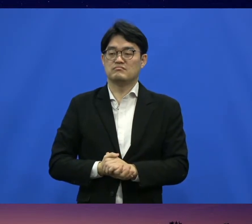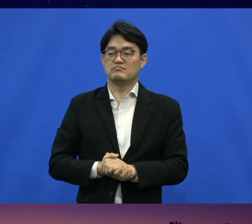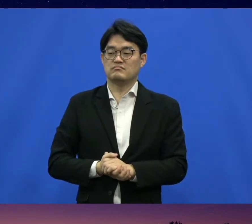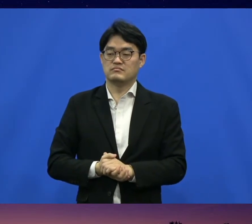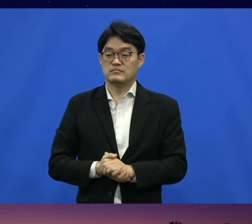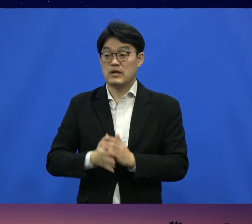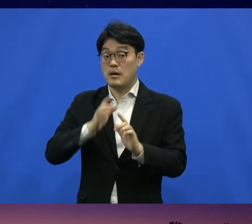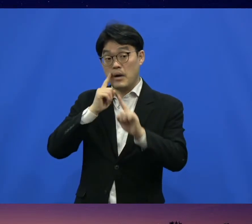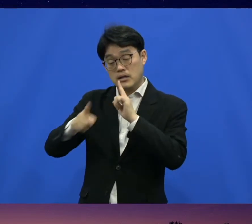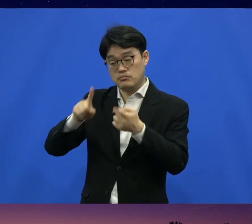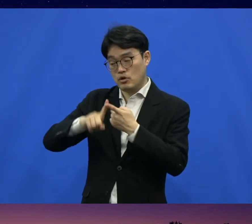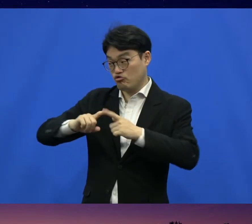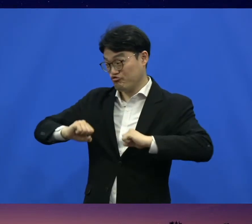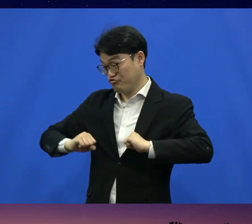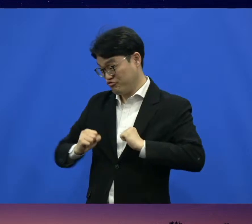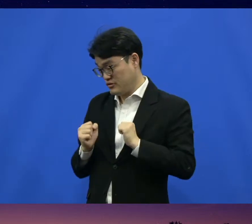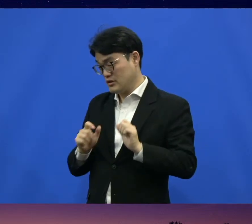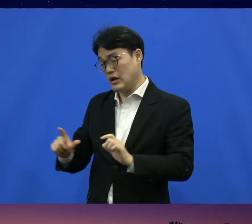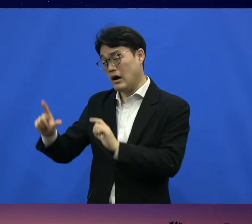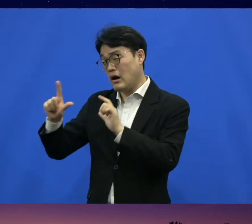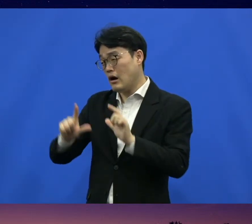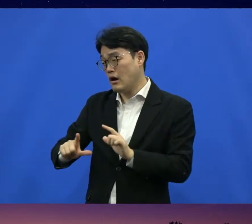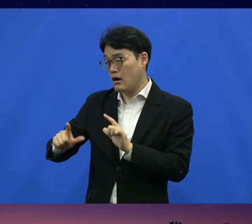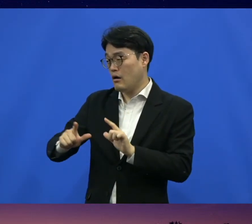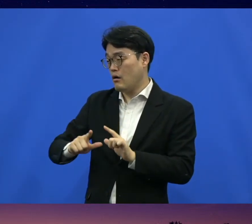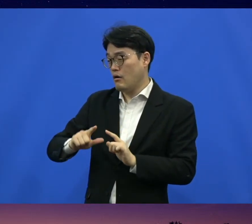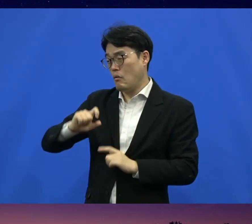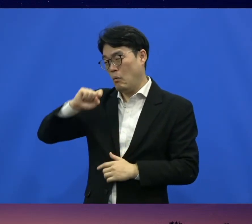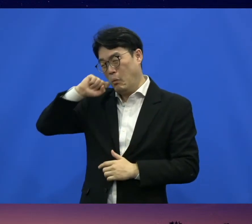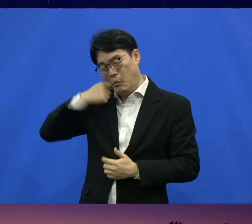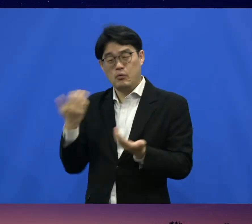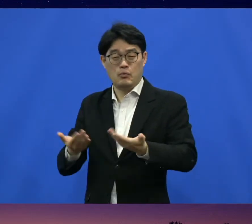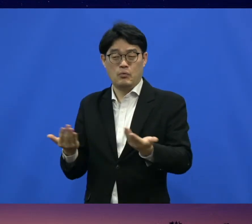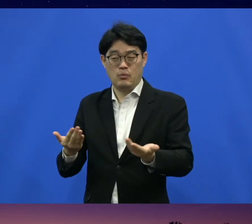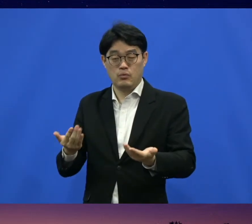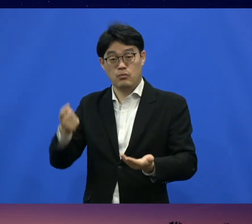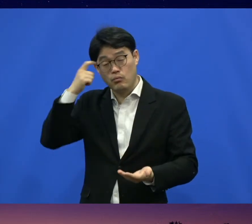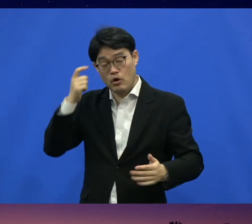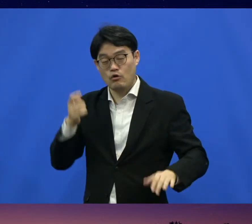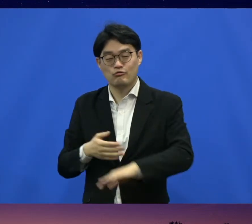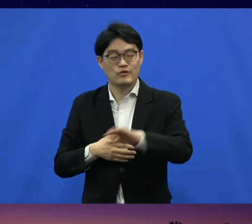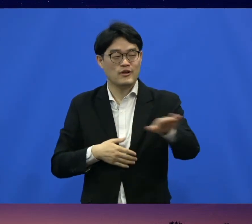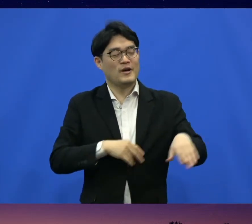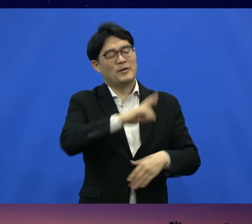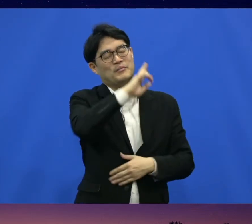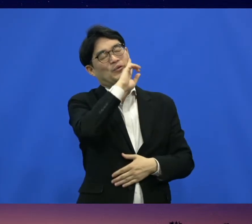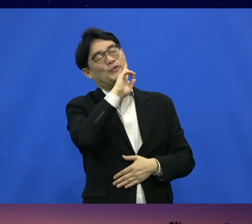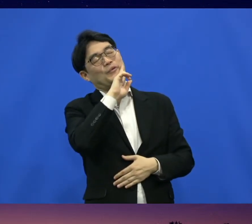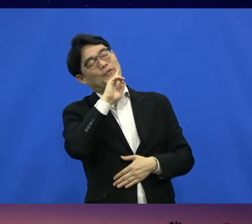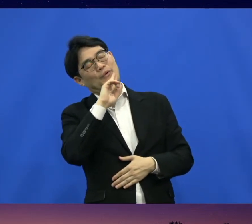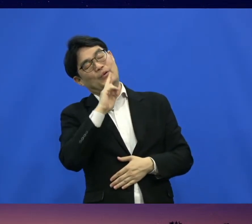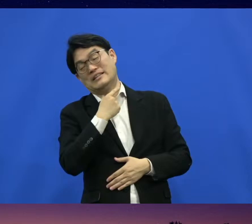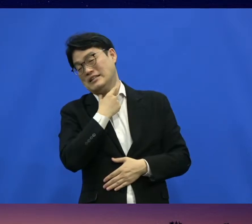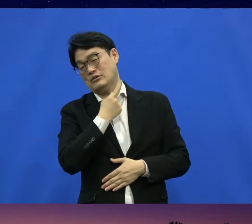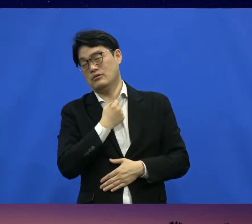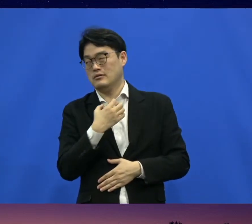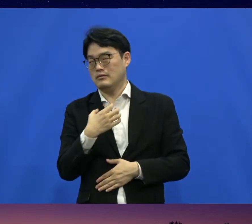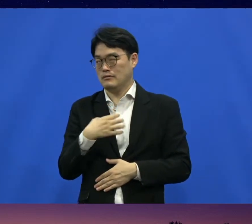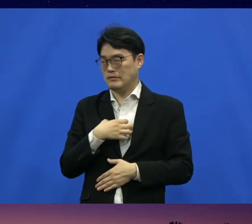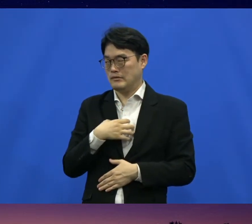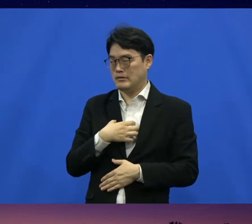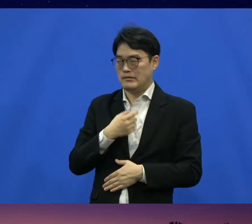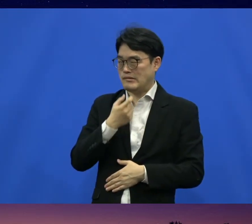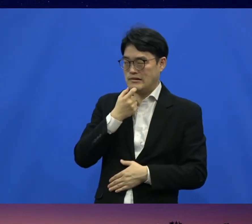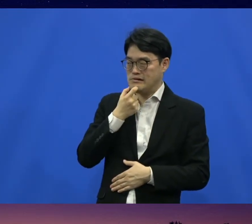말씀대로 산다는 것 자체가 까다롭고 어려운 일입니다. 이왕이면 우리는 편안하게 살고 싶고 위험 부담을 안고 싶지 않고 그냥 내가